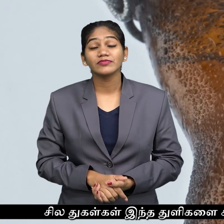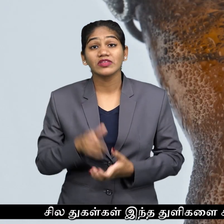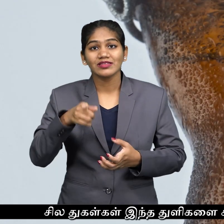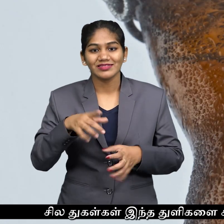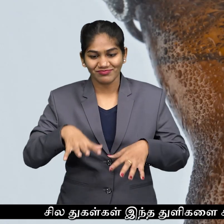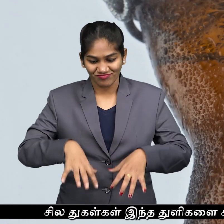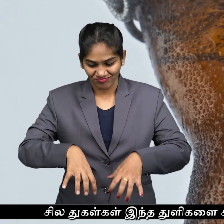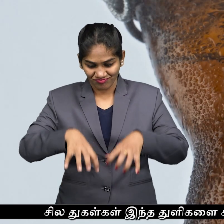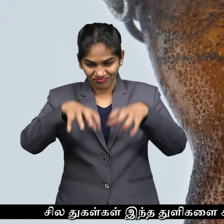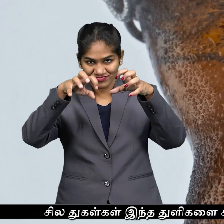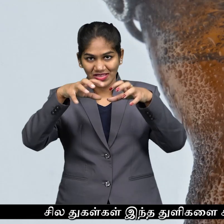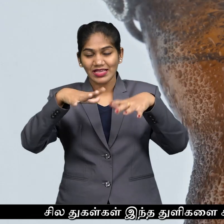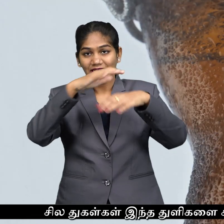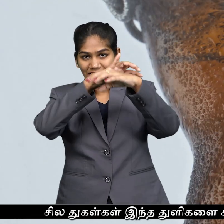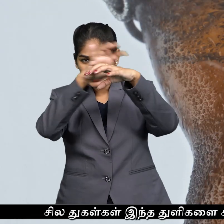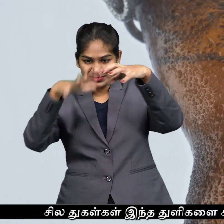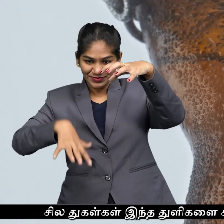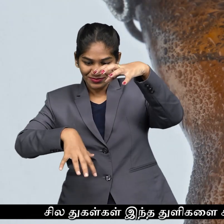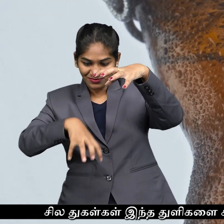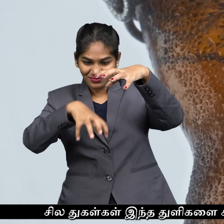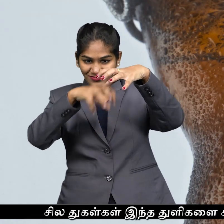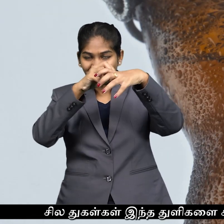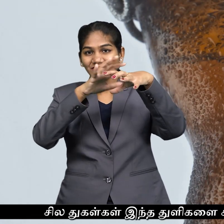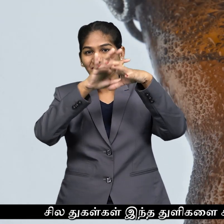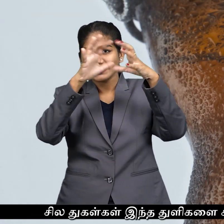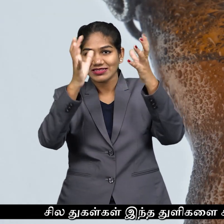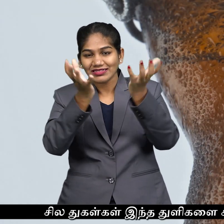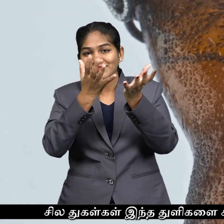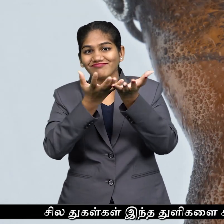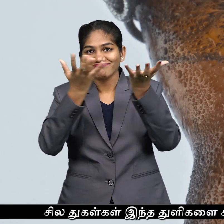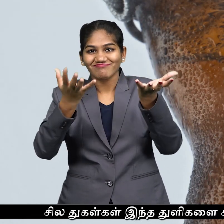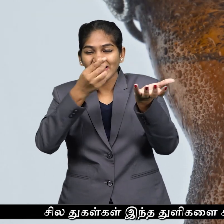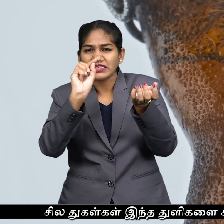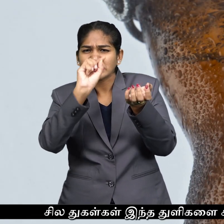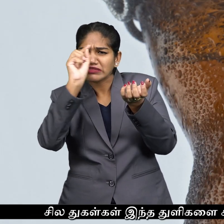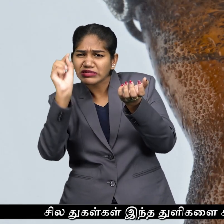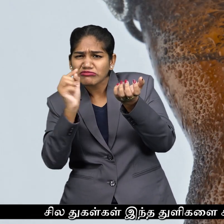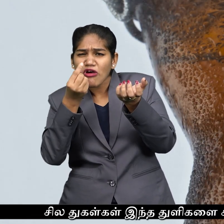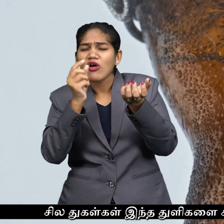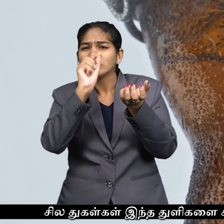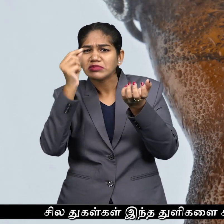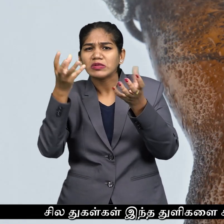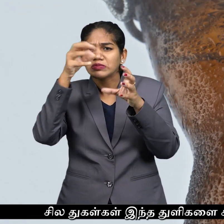சில துகள்கள் இந்த துளிகளை சுற்றி உருவாக கருவாக செயல்பட முடிந்தால்